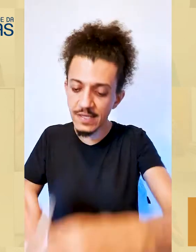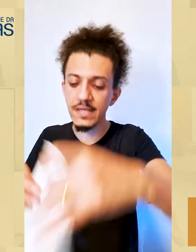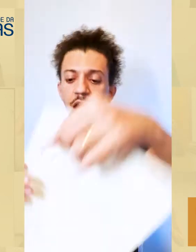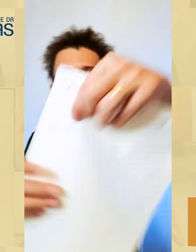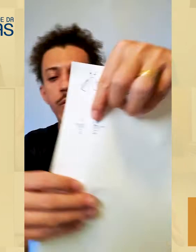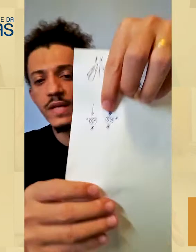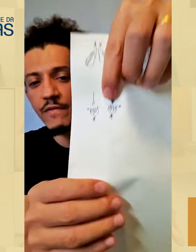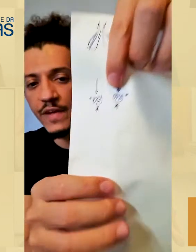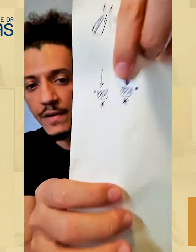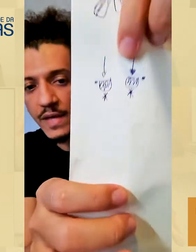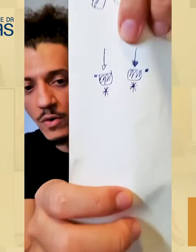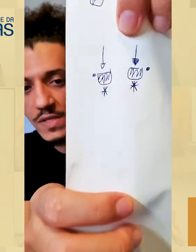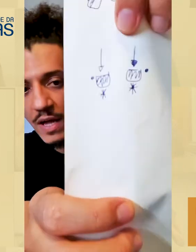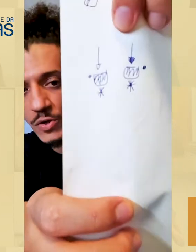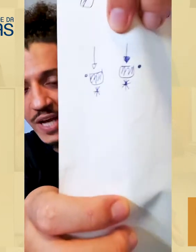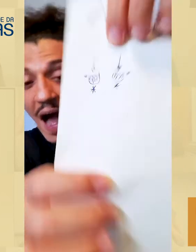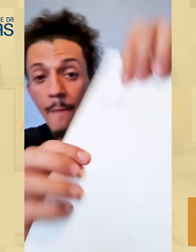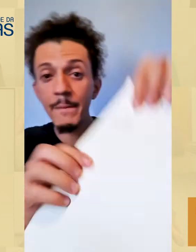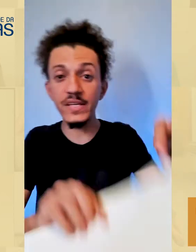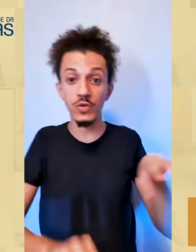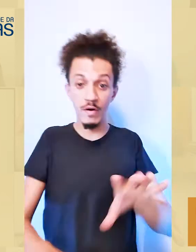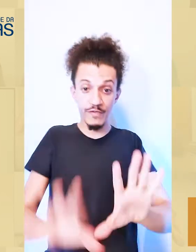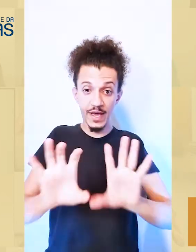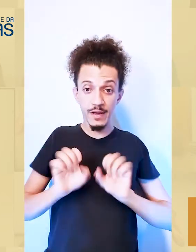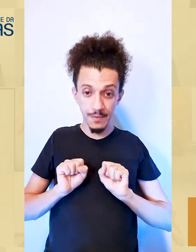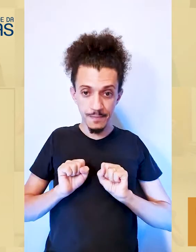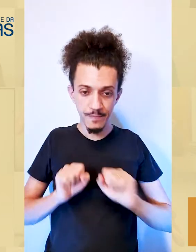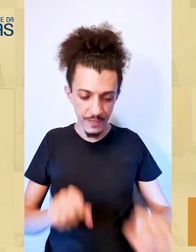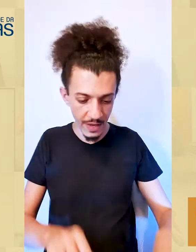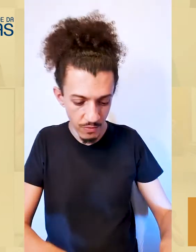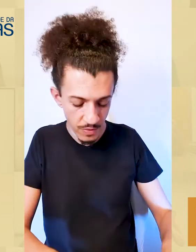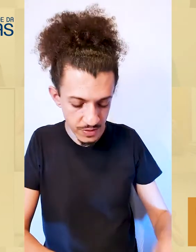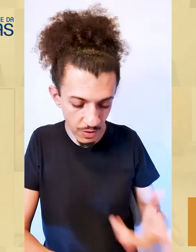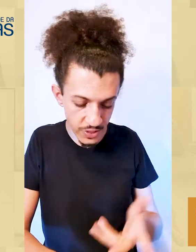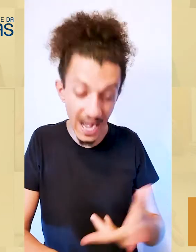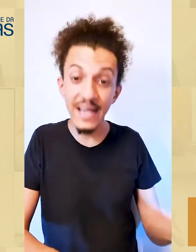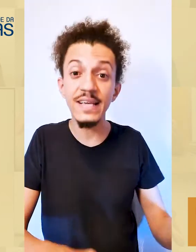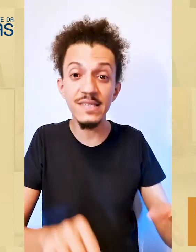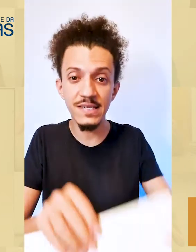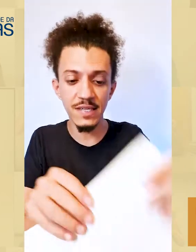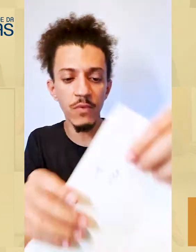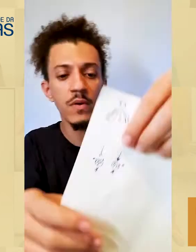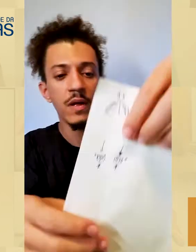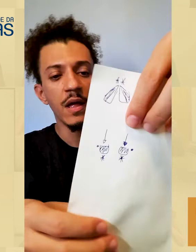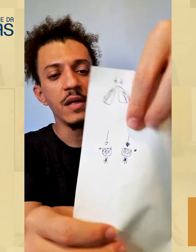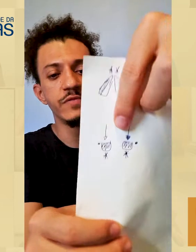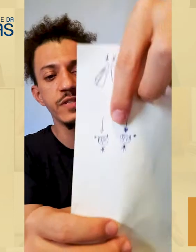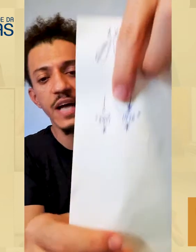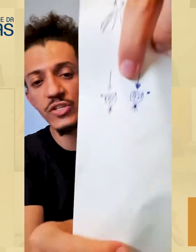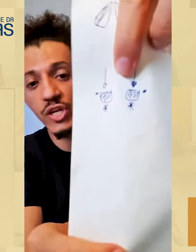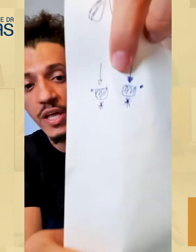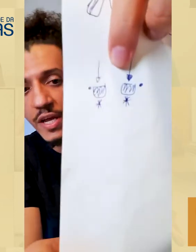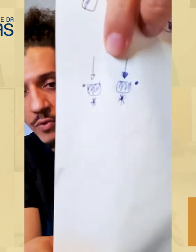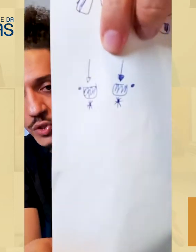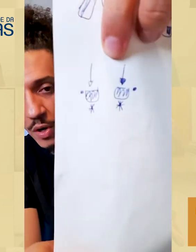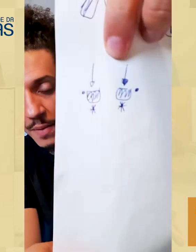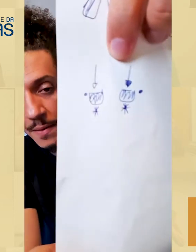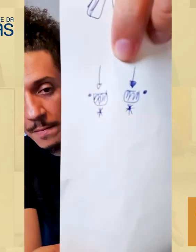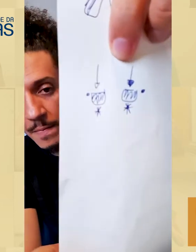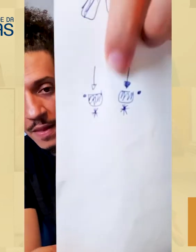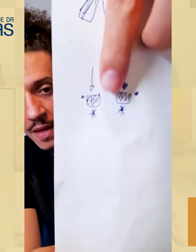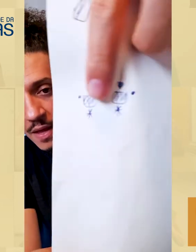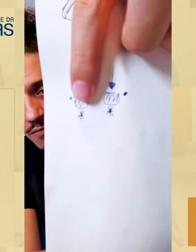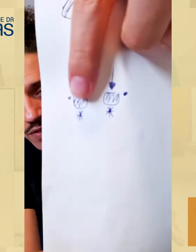Nesse sinal que eu escrevi, que é o sinal de absorver, né? Sinal de aquisição, de você adquirir um